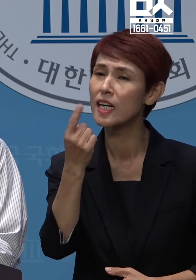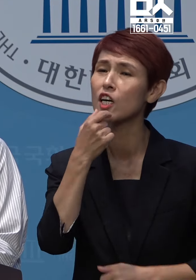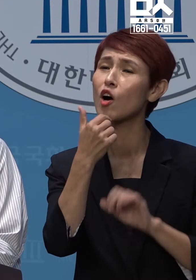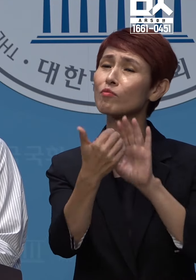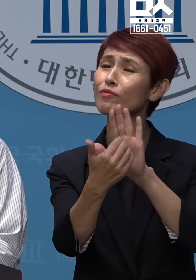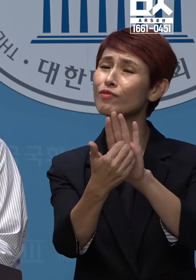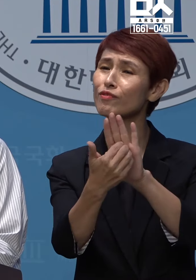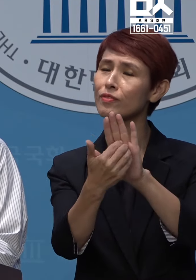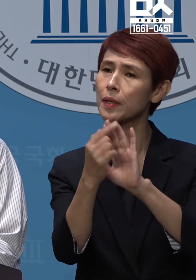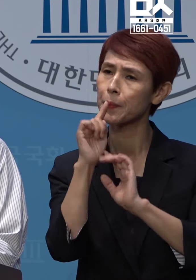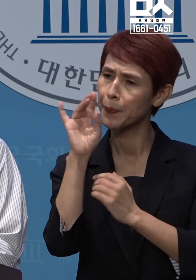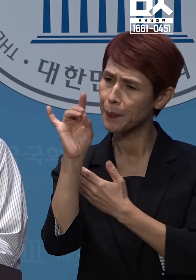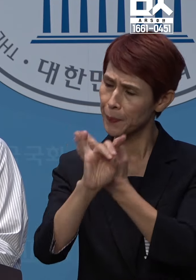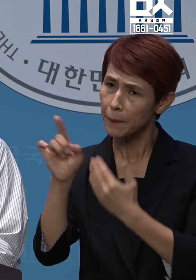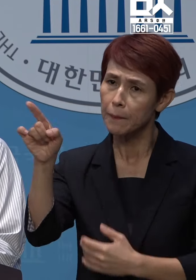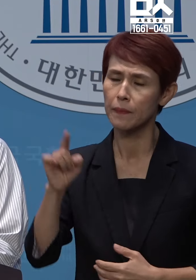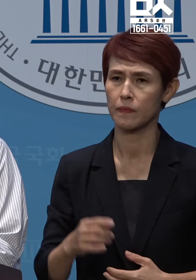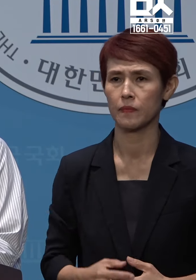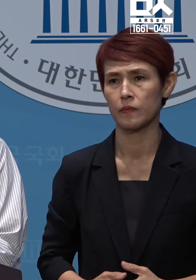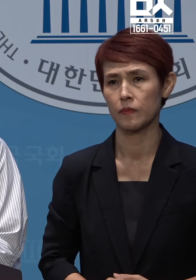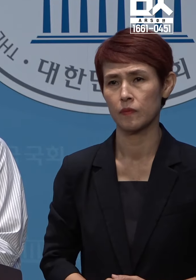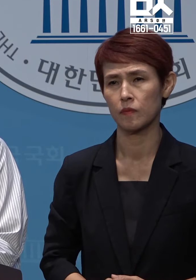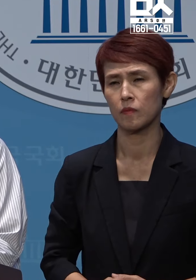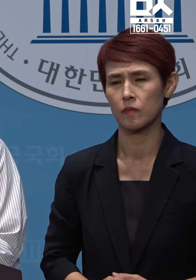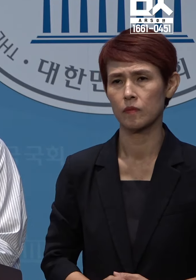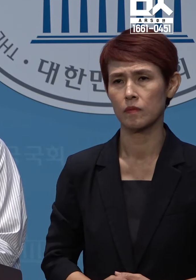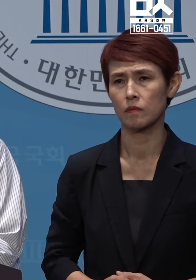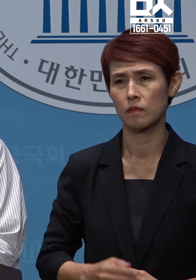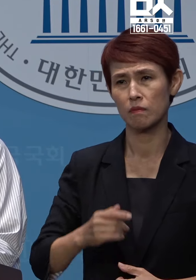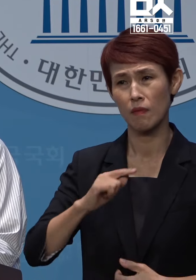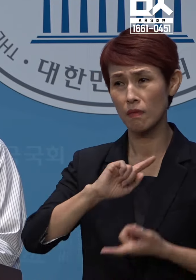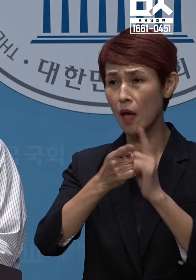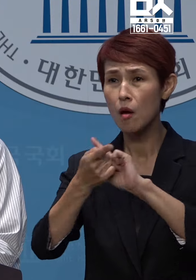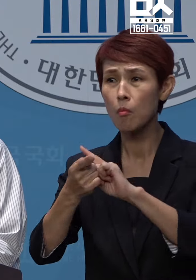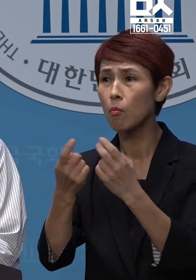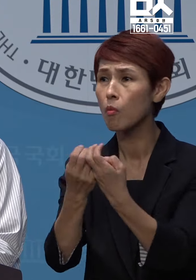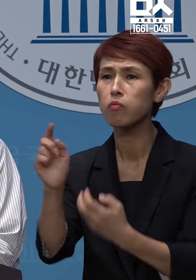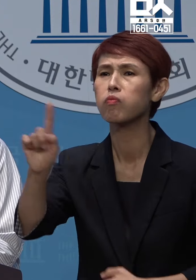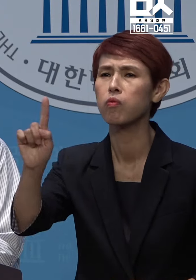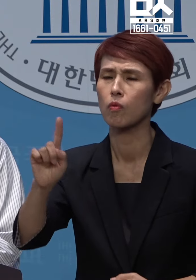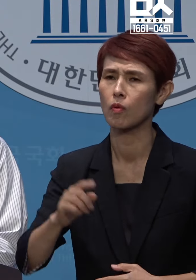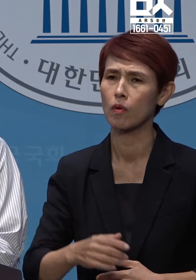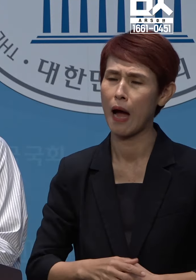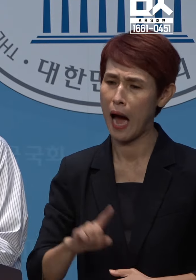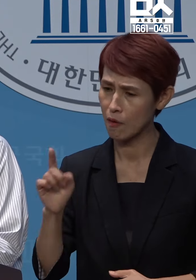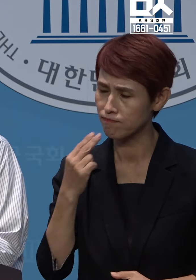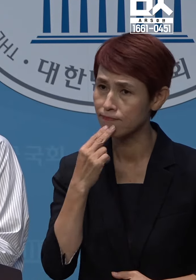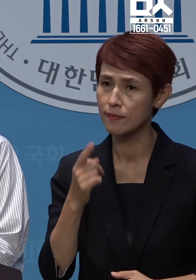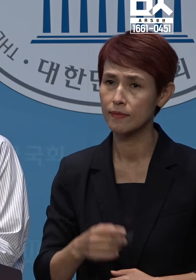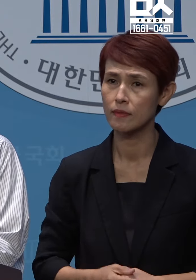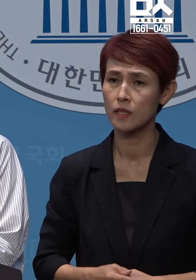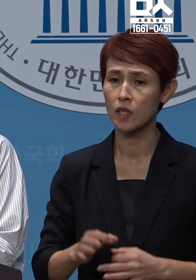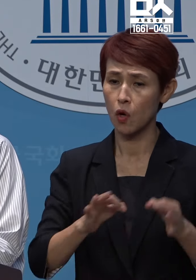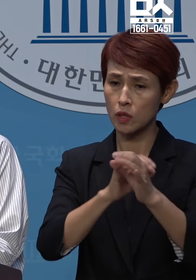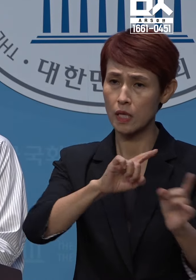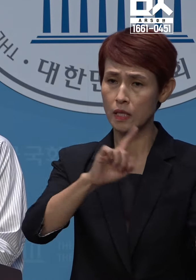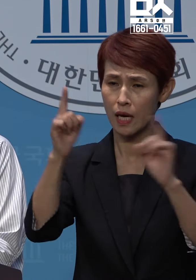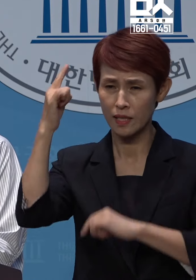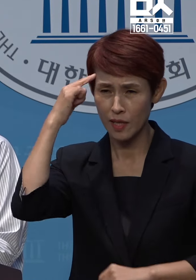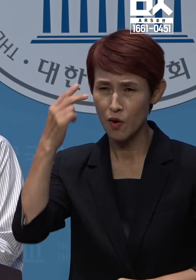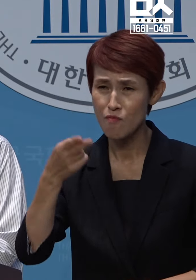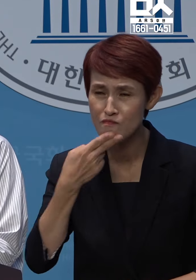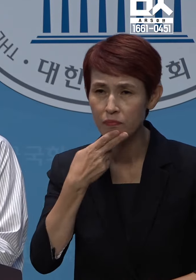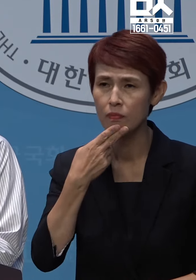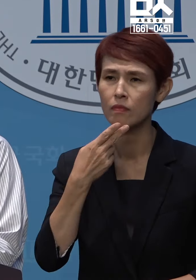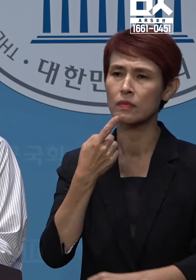거부했다고 말합니다 그런데 대안은 없습니다 경제를 살릴 의지도